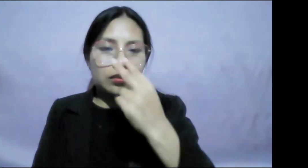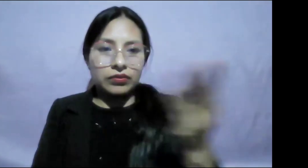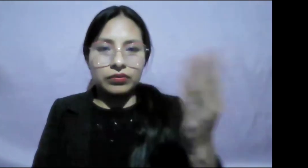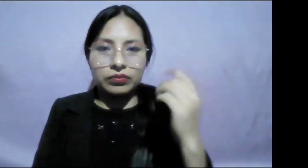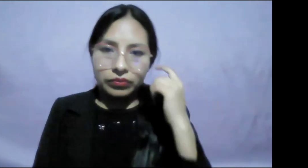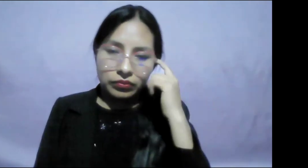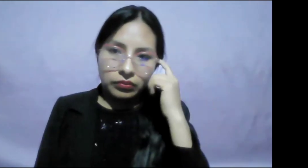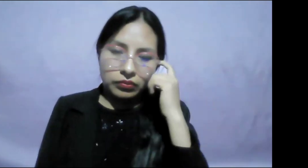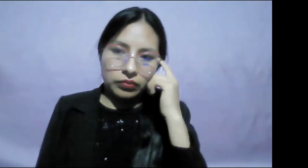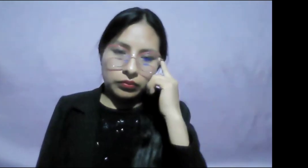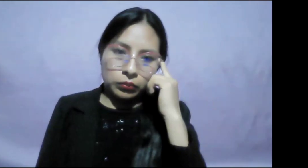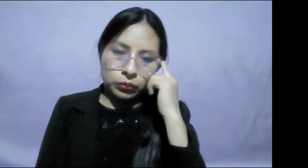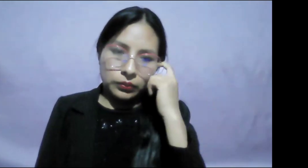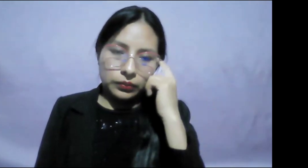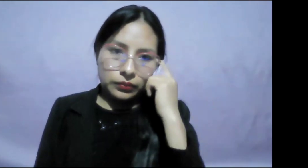siguiente